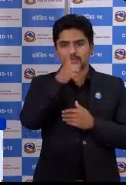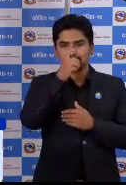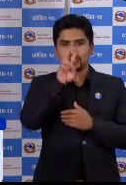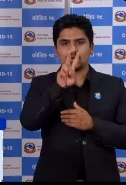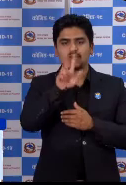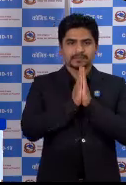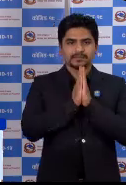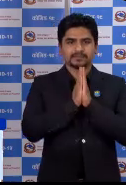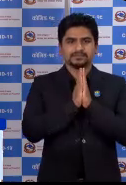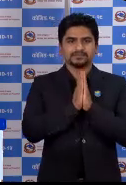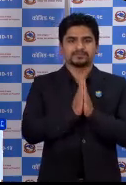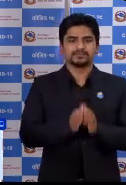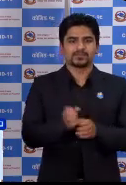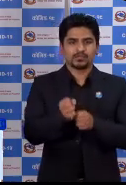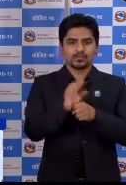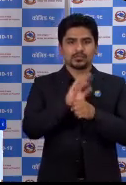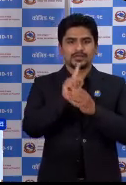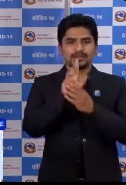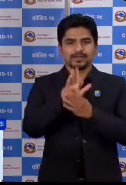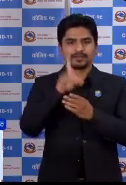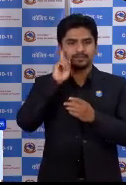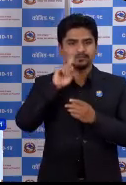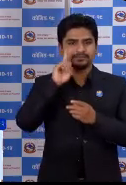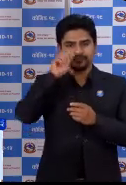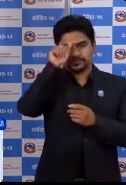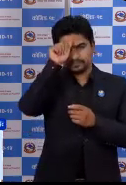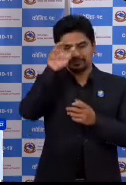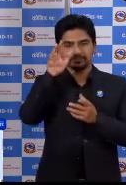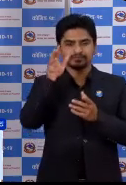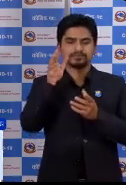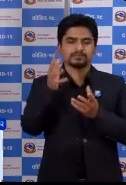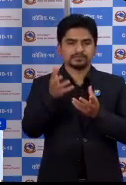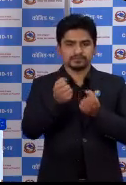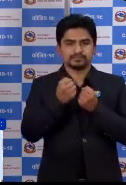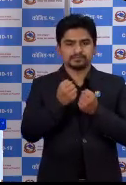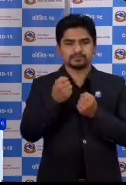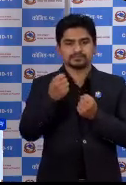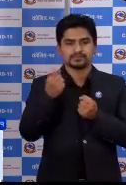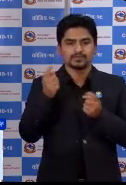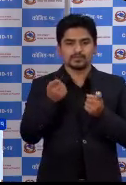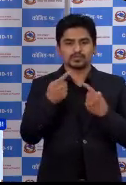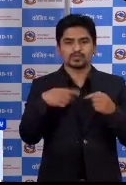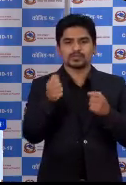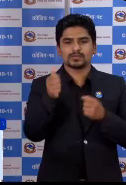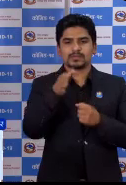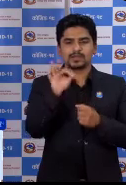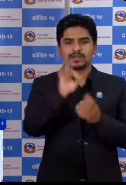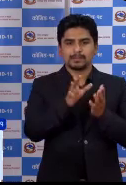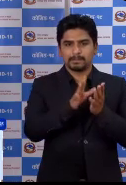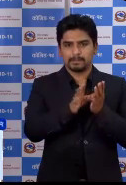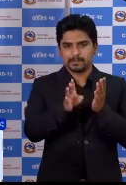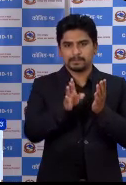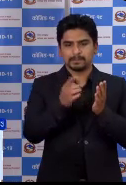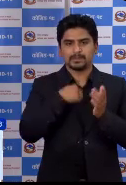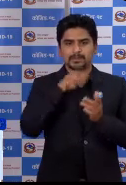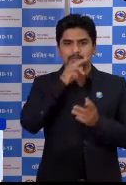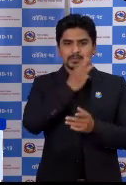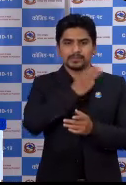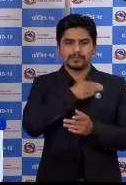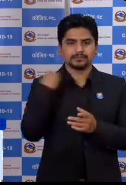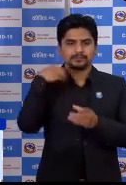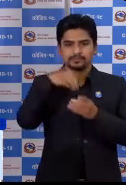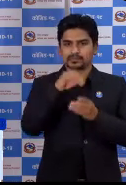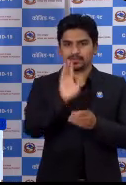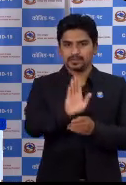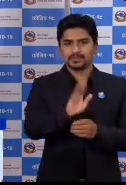छन्। कोविड 19 को दैनिक अद्यावधिक विवरण लिएर स्वास्थ्य तथा जनसङ्ख्या मन्त्रालयको तर्फबाट म प्रवक्ता